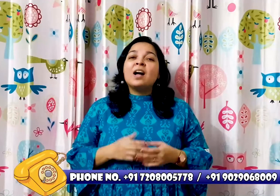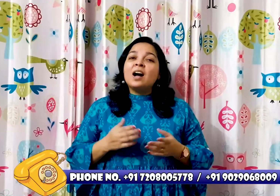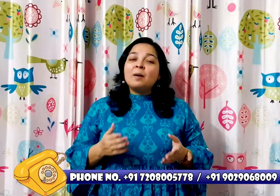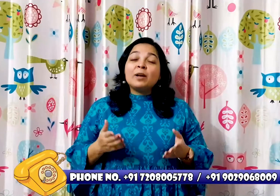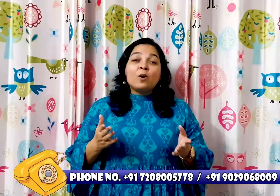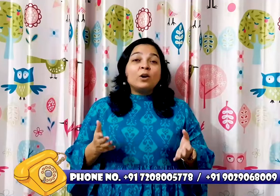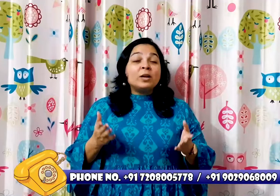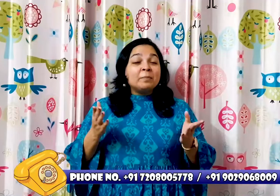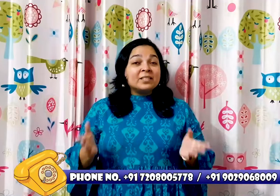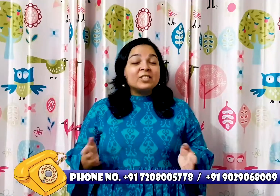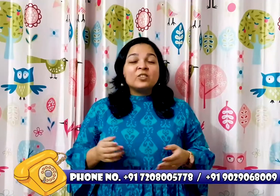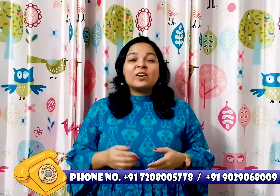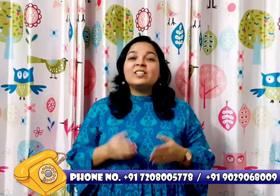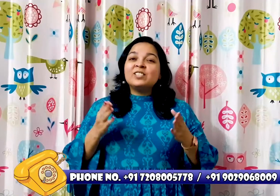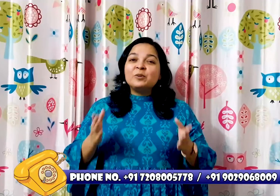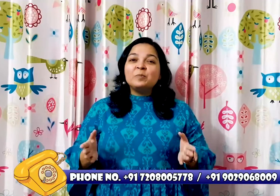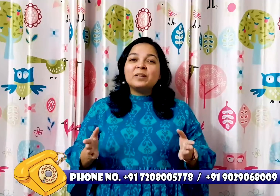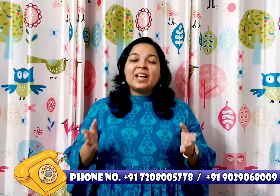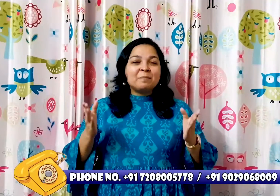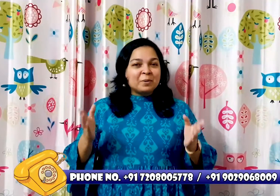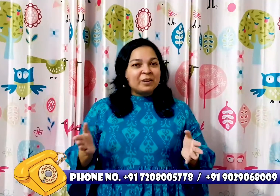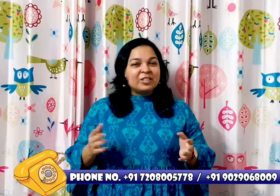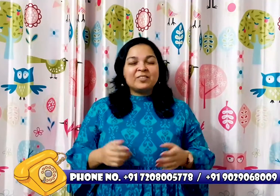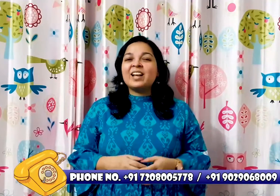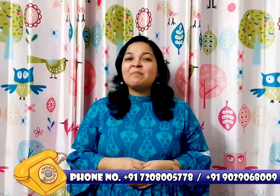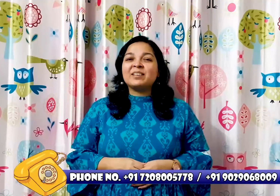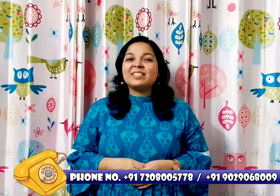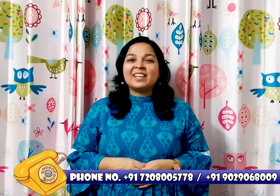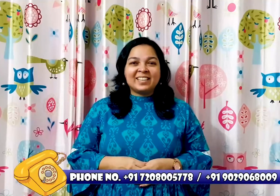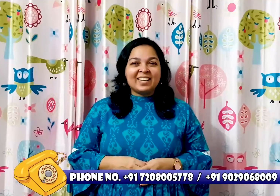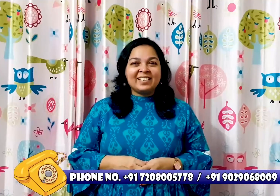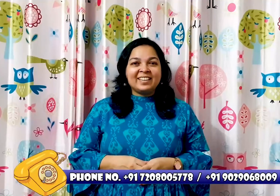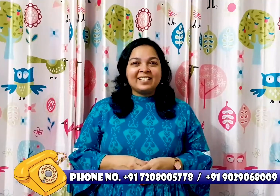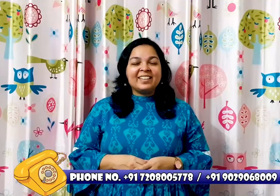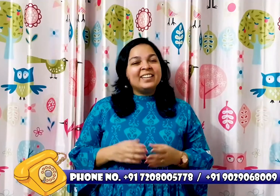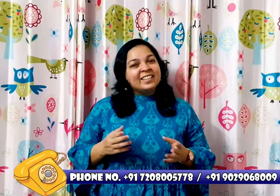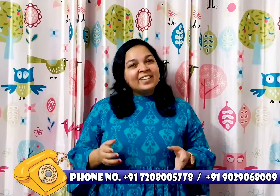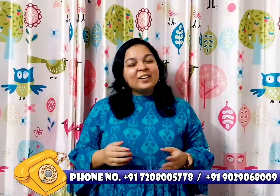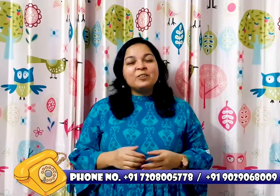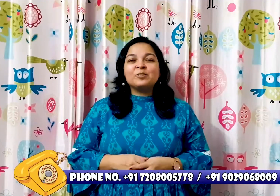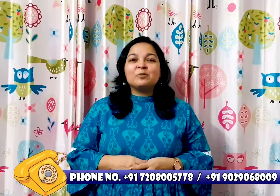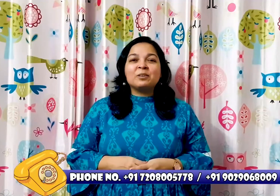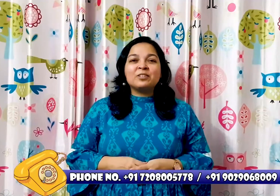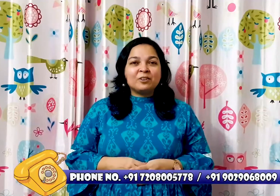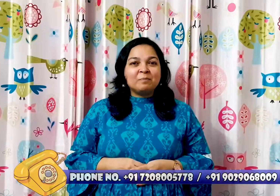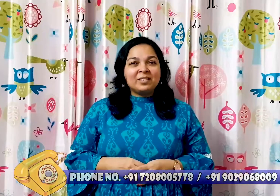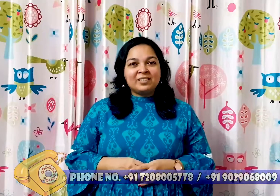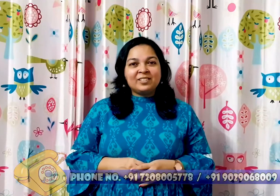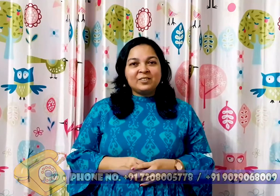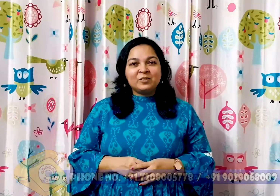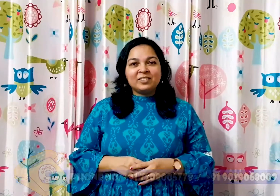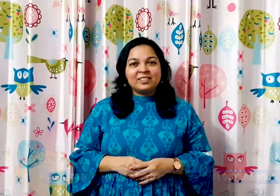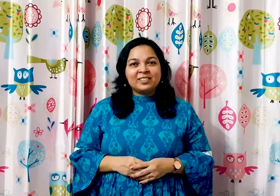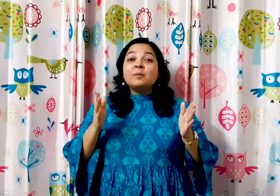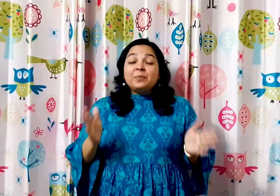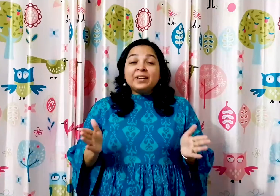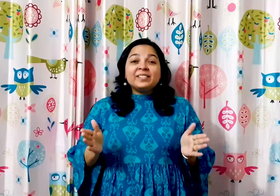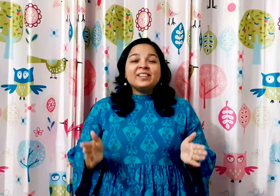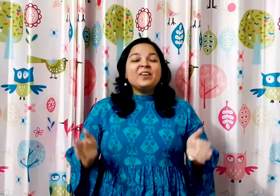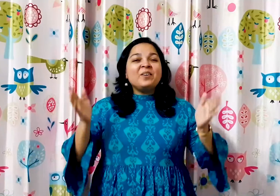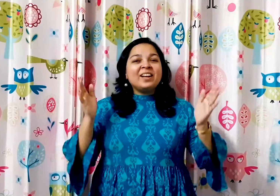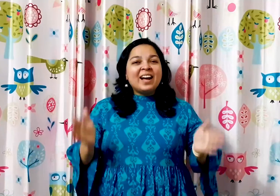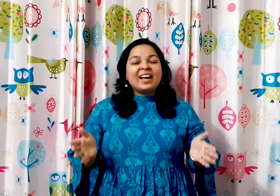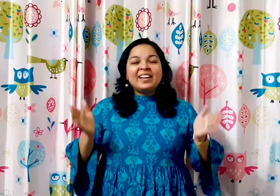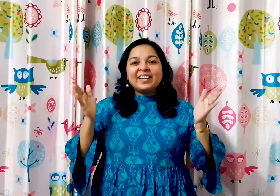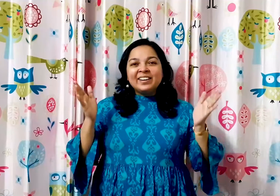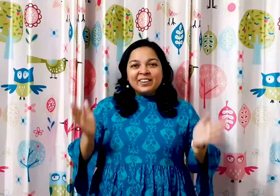है हमें कॉल या मैसेज के द्वारा जरूर बताएं परमेश्वर ने आपके साथ क्या किया थैंक यू सो मच गॉड ब्लेस यू प्रेज